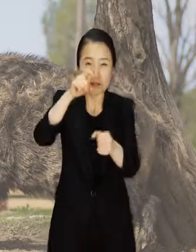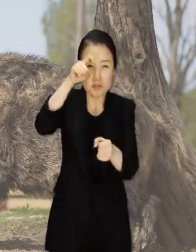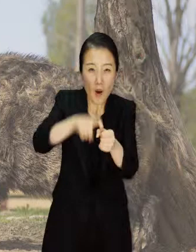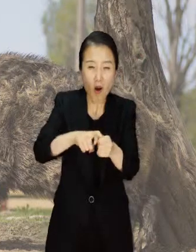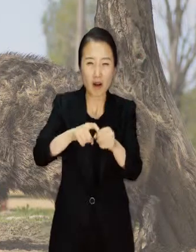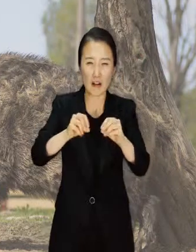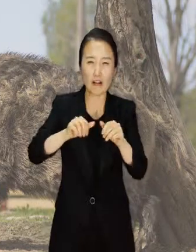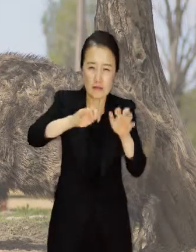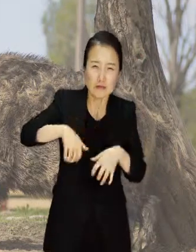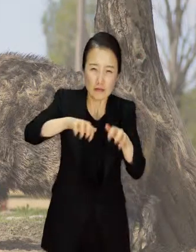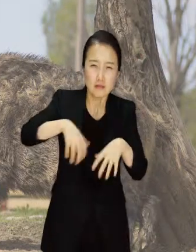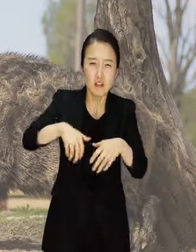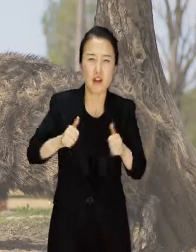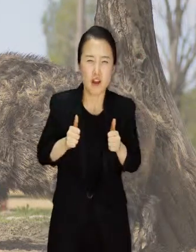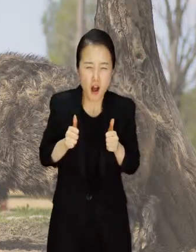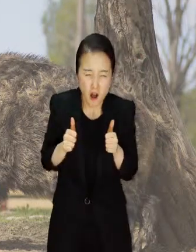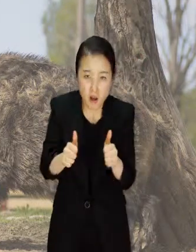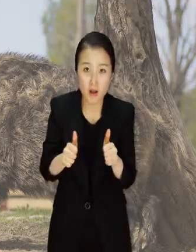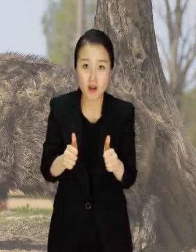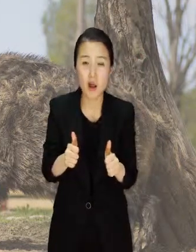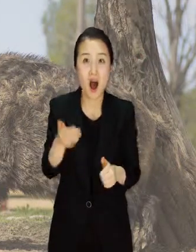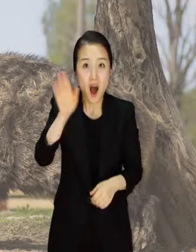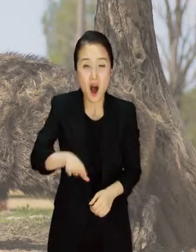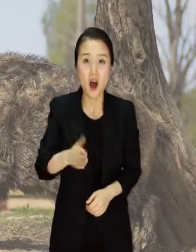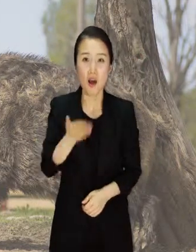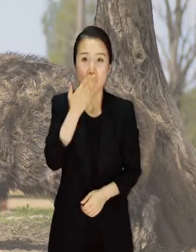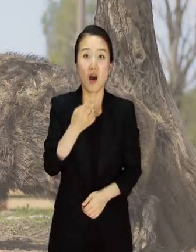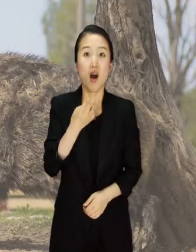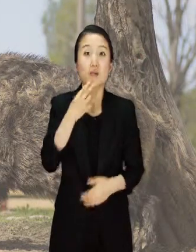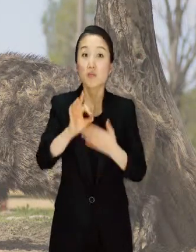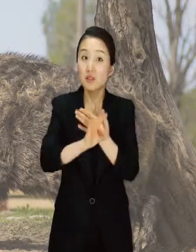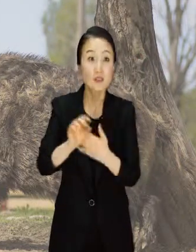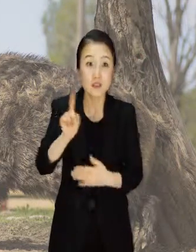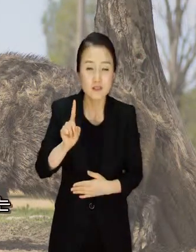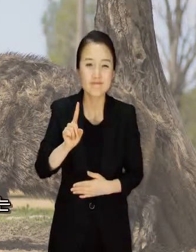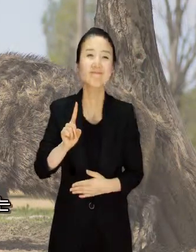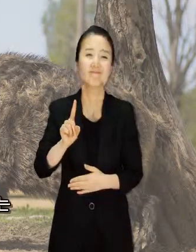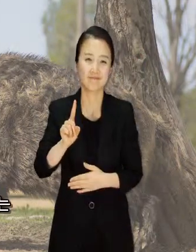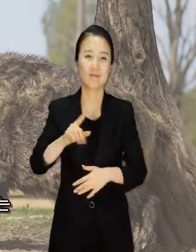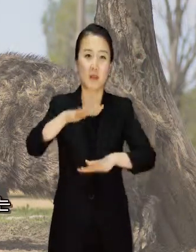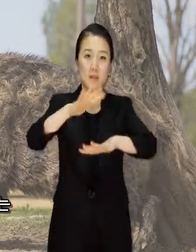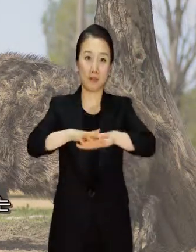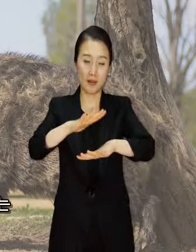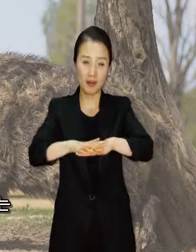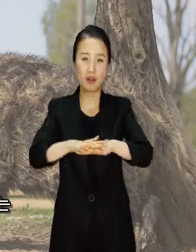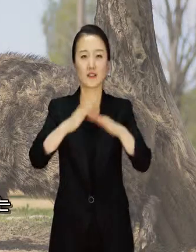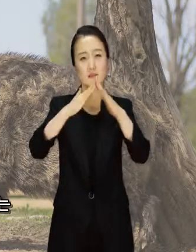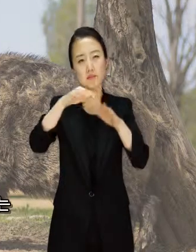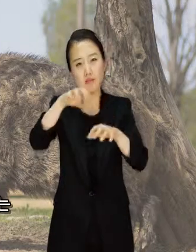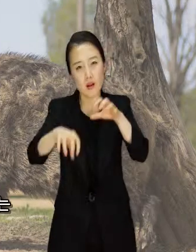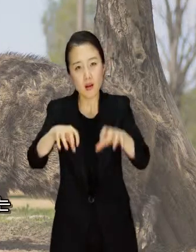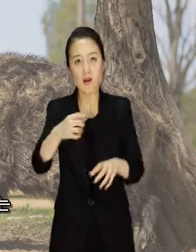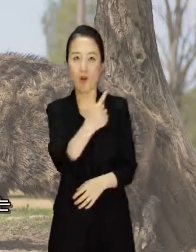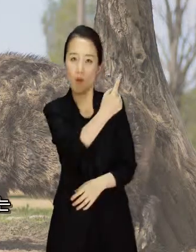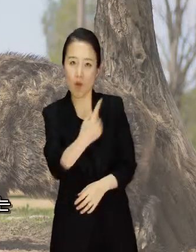먹이를 찾느라 주둥이로 땅을 마구 파헤치면서 구덩이를 만들고 다니는데 먹을 게 없으면